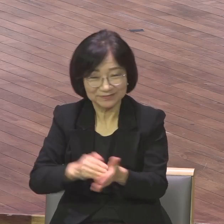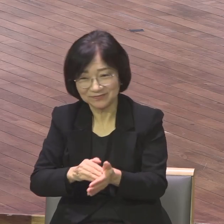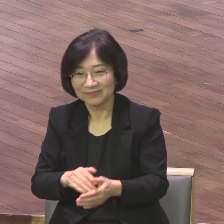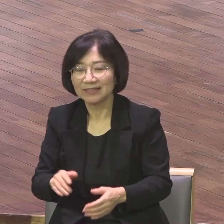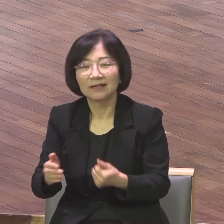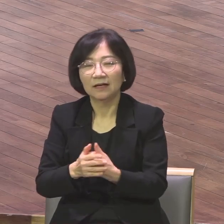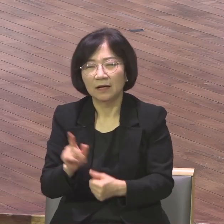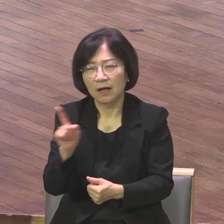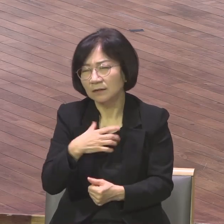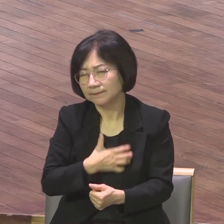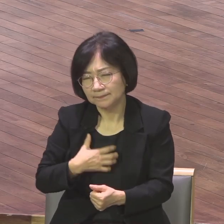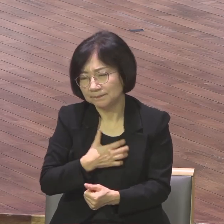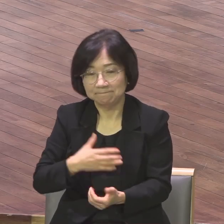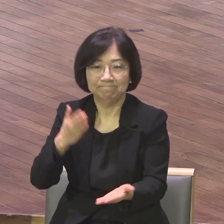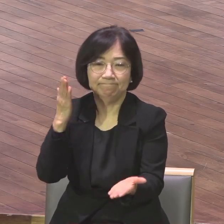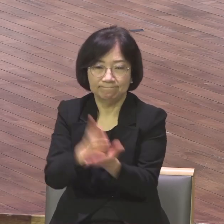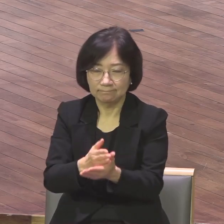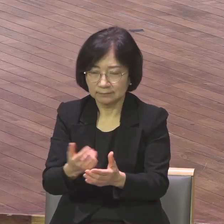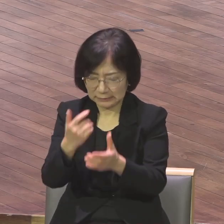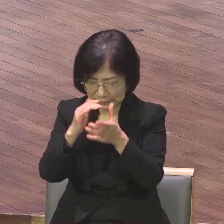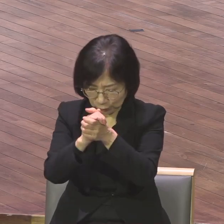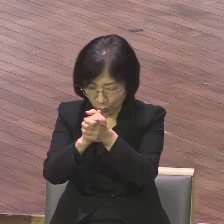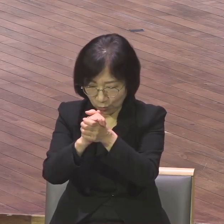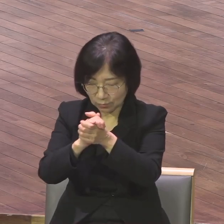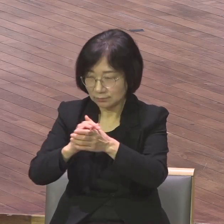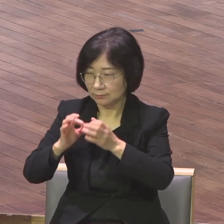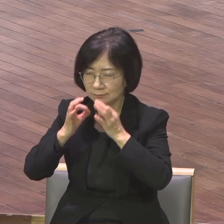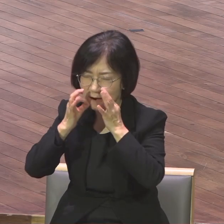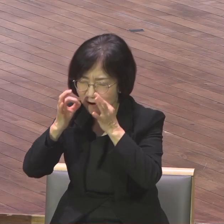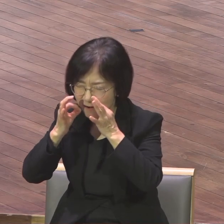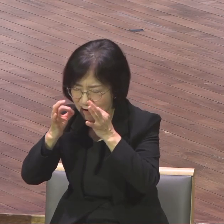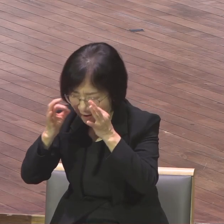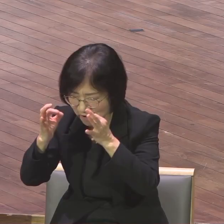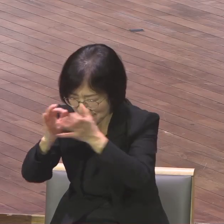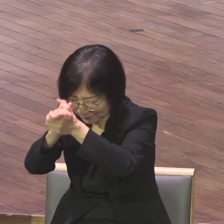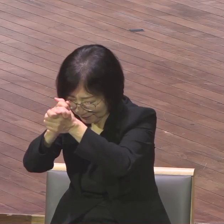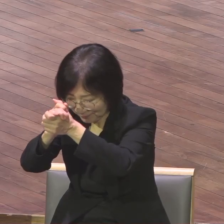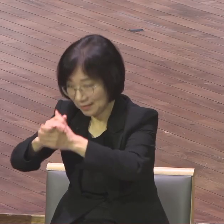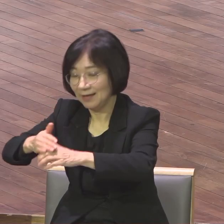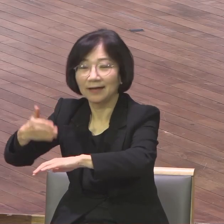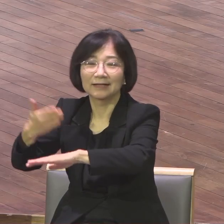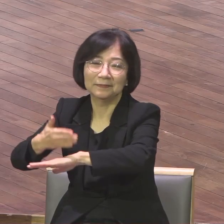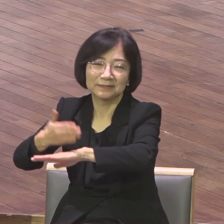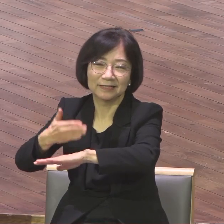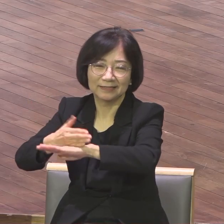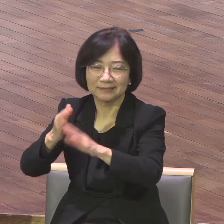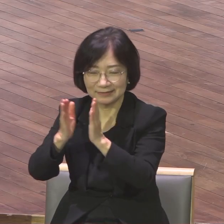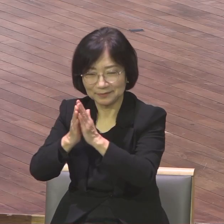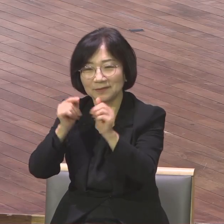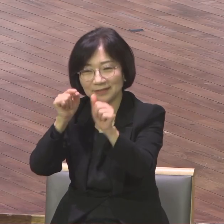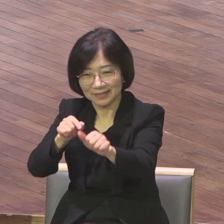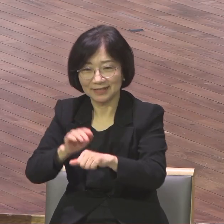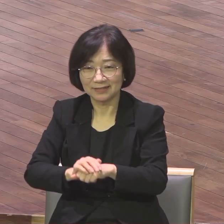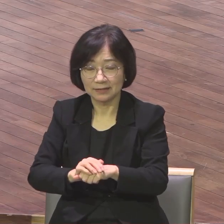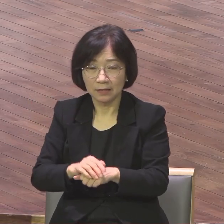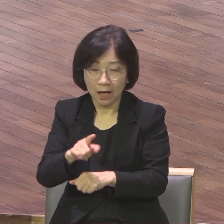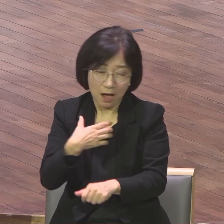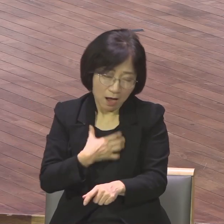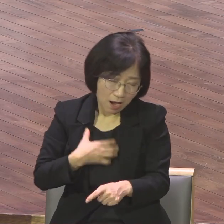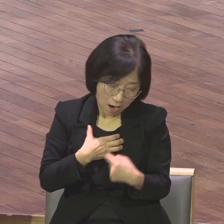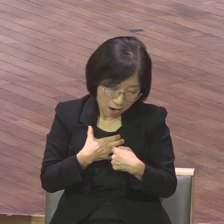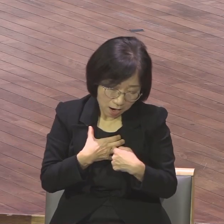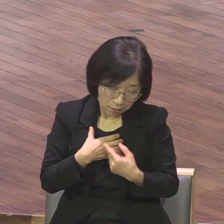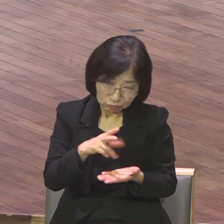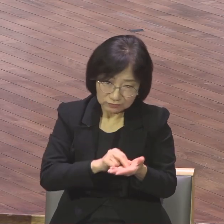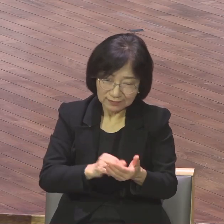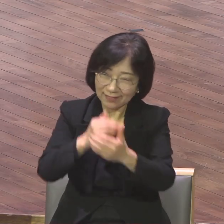아무것도 염려하지 말고 오직 기도와 간구로 감사함으로 하나님께 아뢰라. 너희 염려를 다 주께